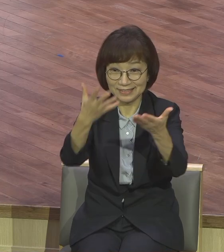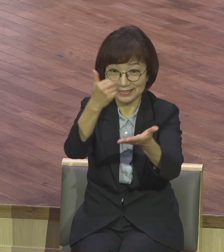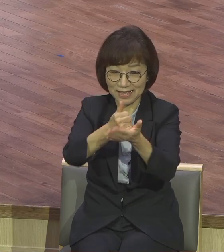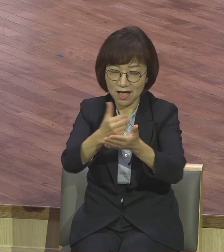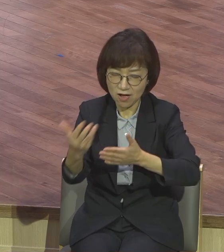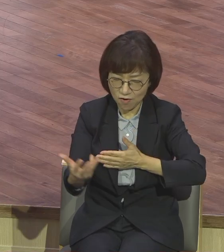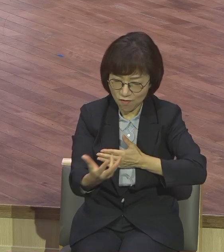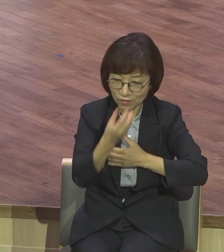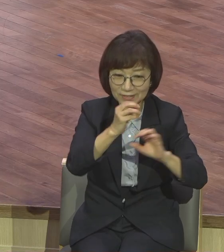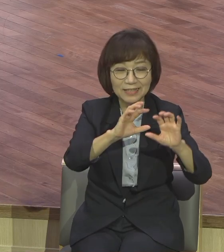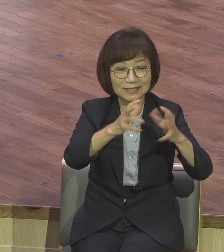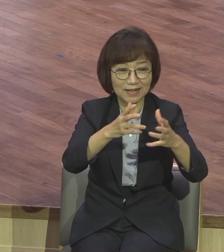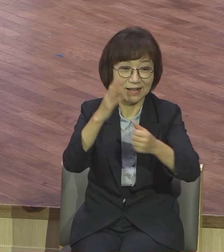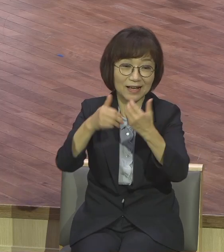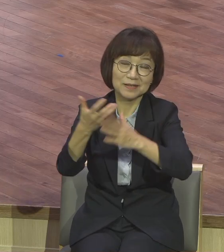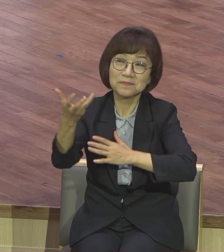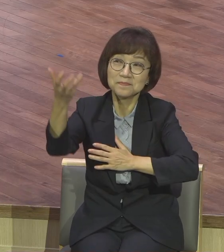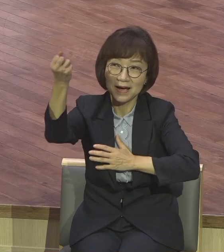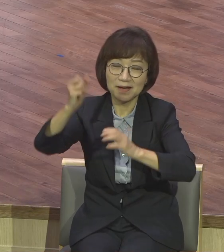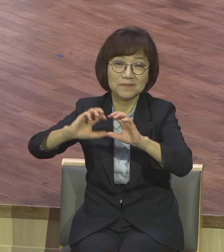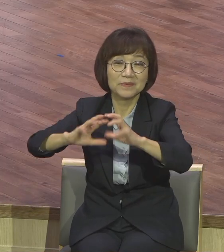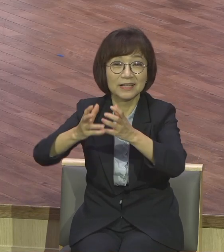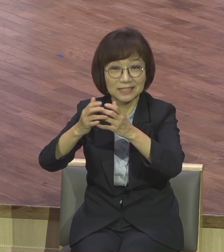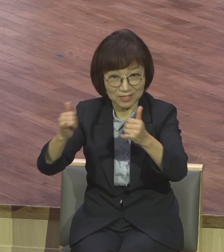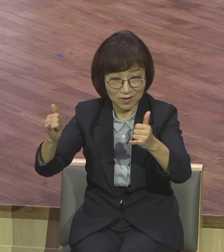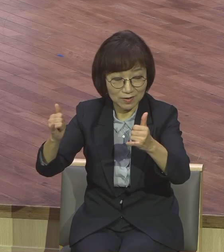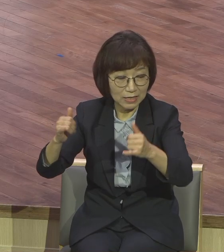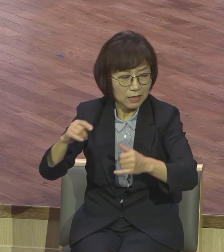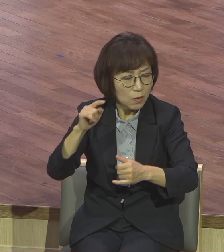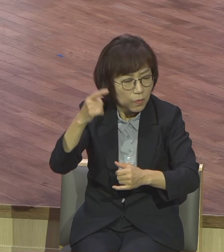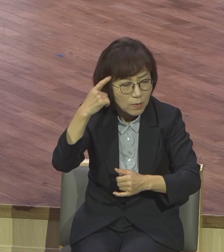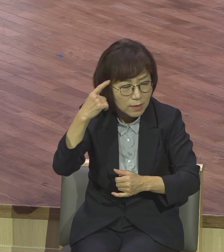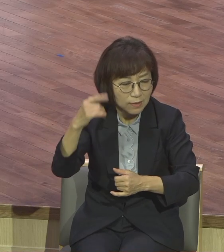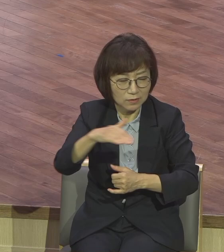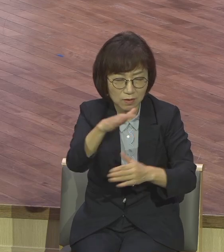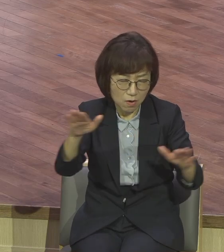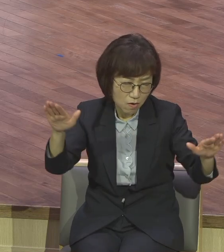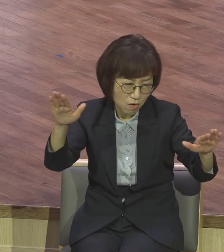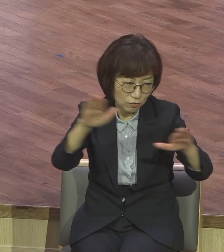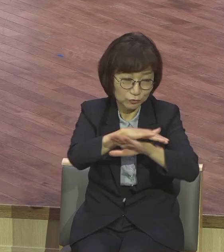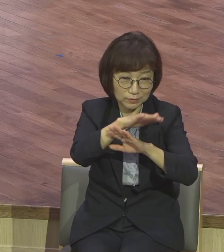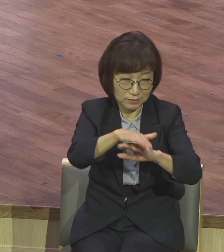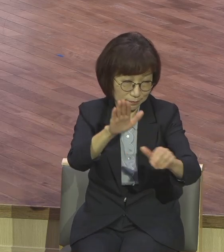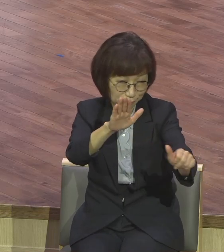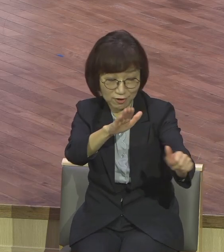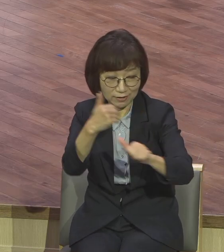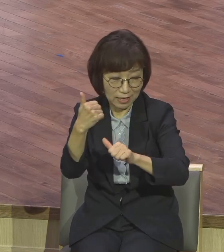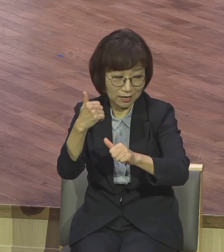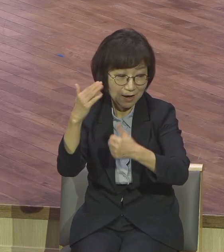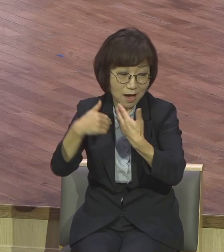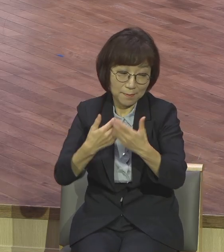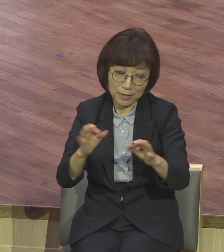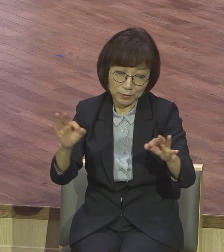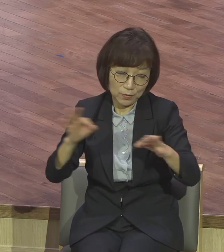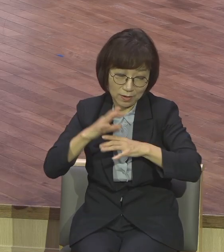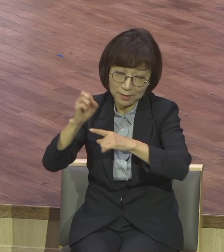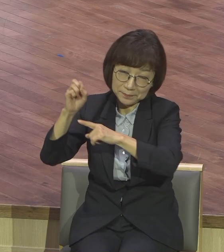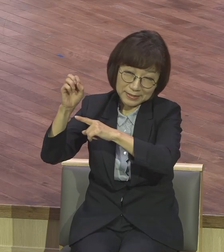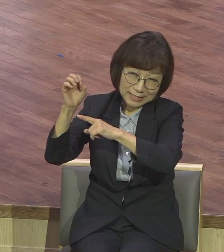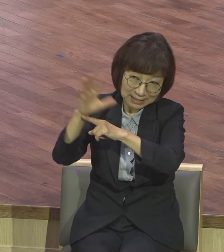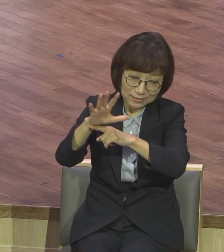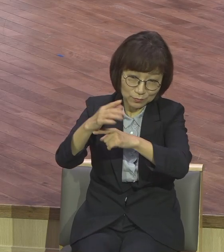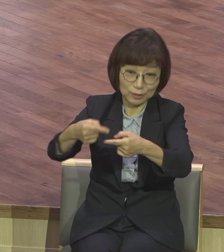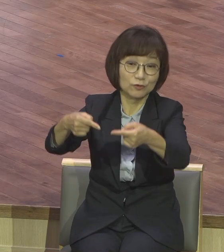거룩한 나라요 그의 소유가 된 백성이니 이는 너희를 어두운 데서 불러내어 그의 귀한 빛에 들어가게 하신